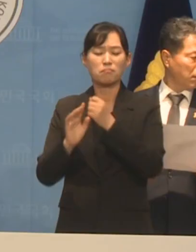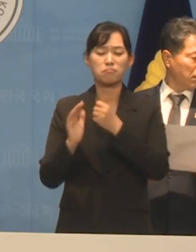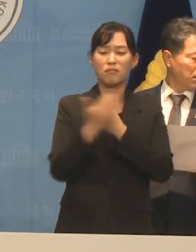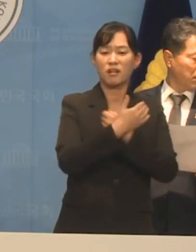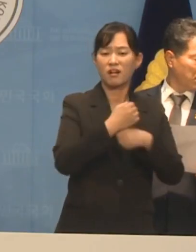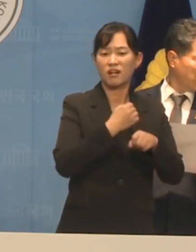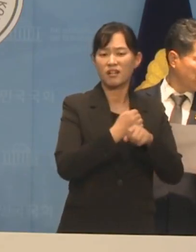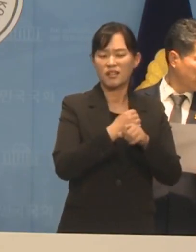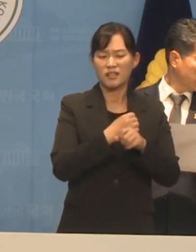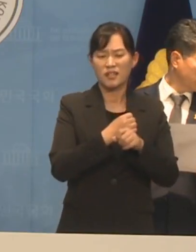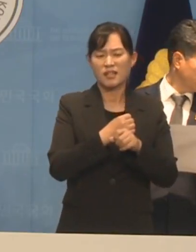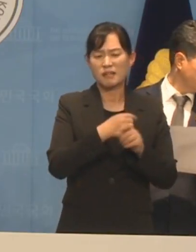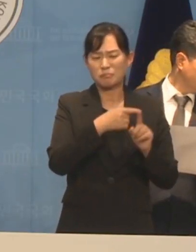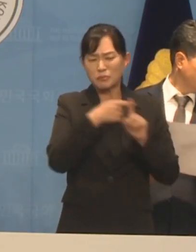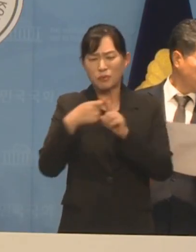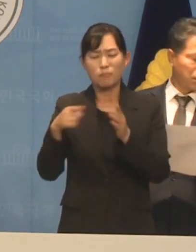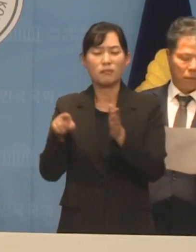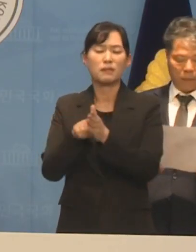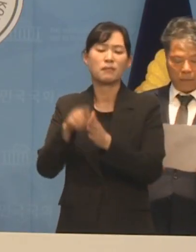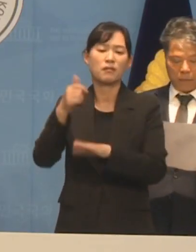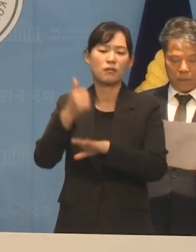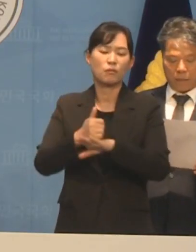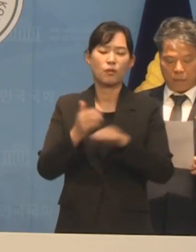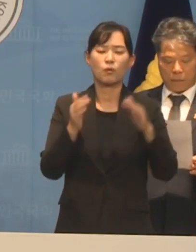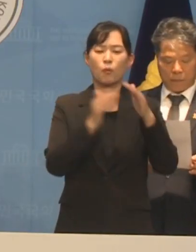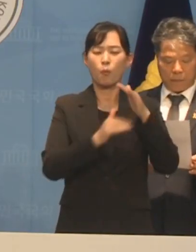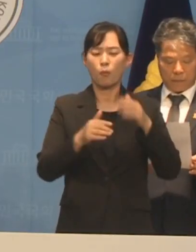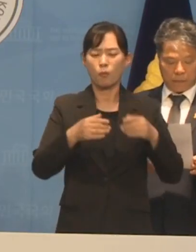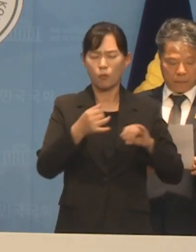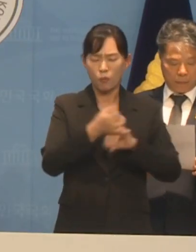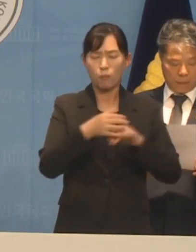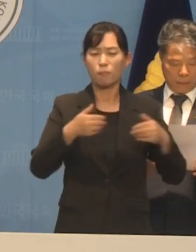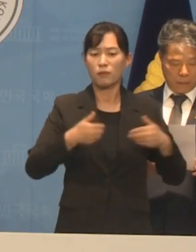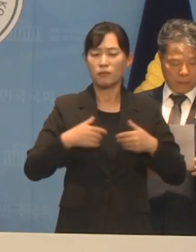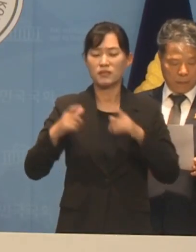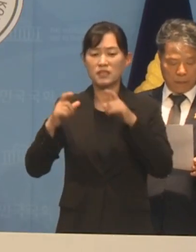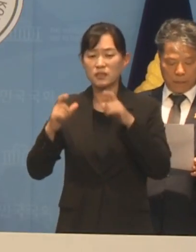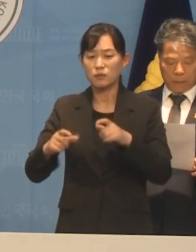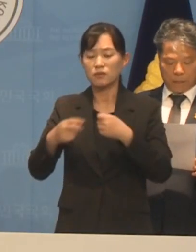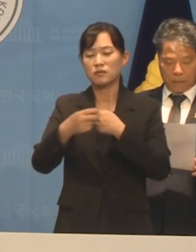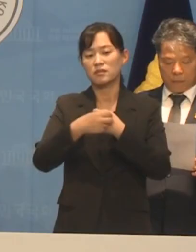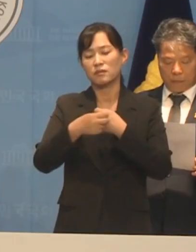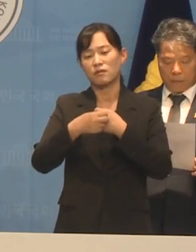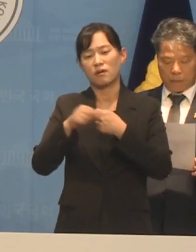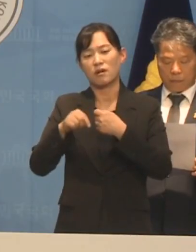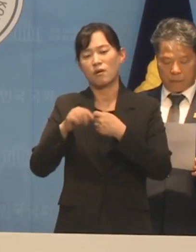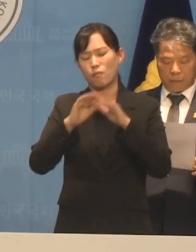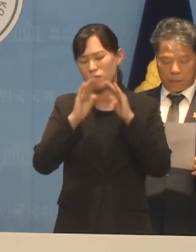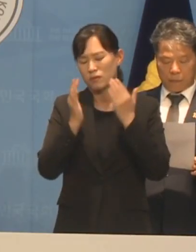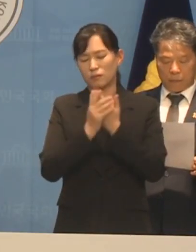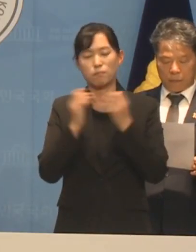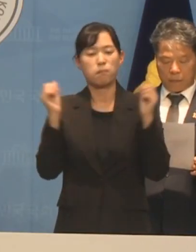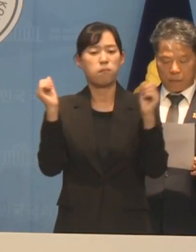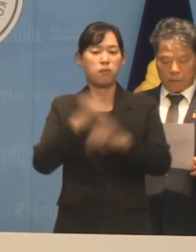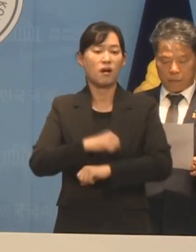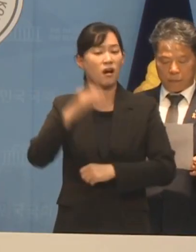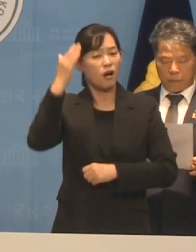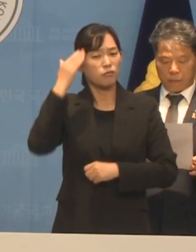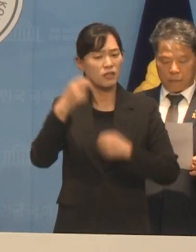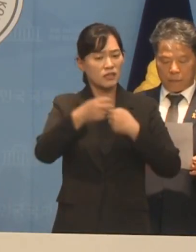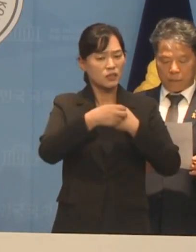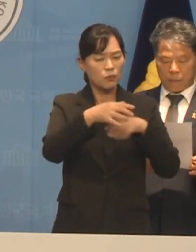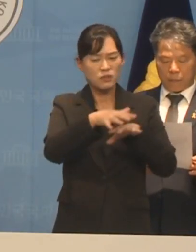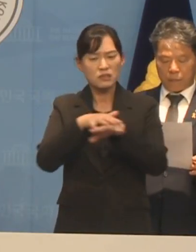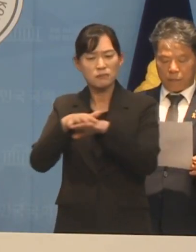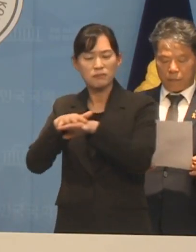포장된 맹신의 결과, 공공, 필수, 지역의료 기반이 송두리째 무너졌고 대한민국